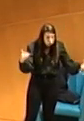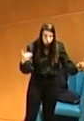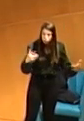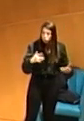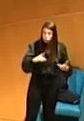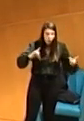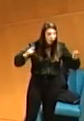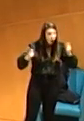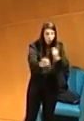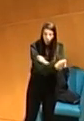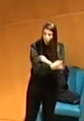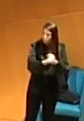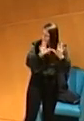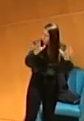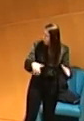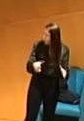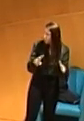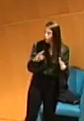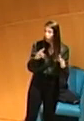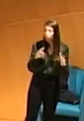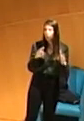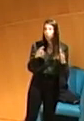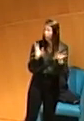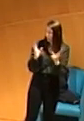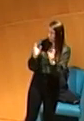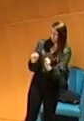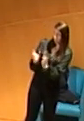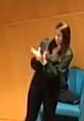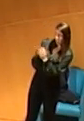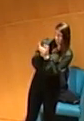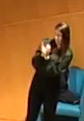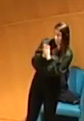Et peut-être pouvez-vous nous en dire deux mots?